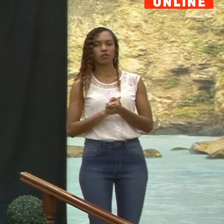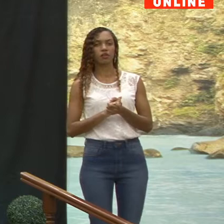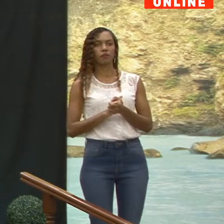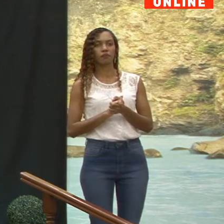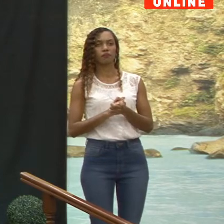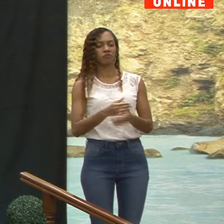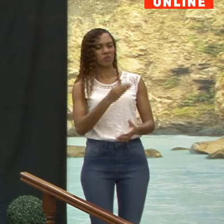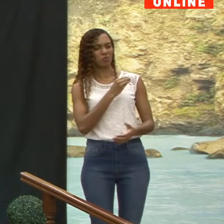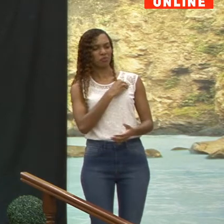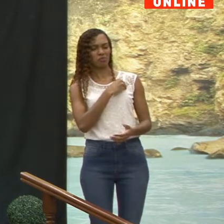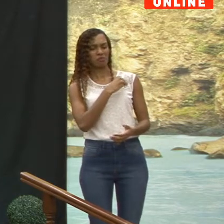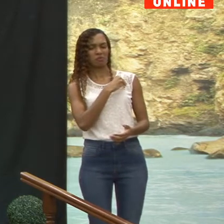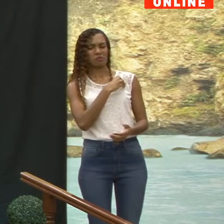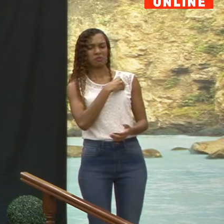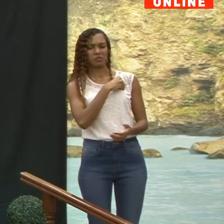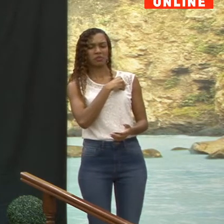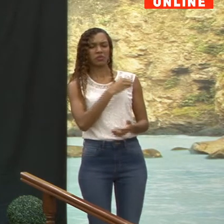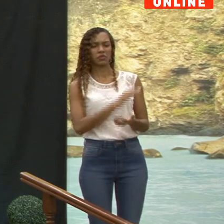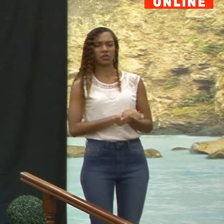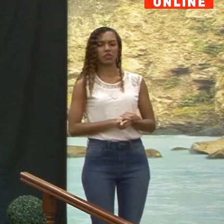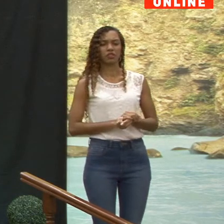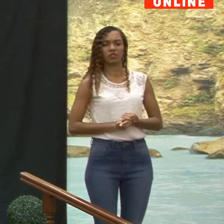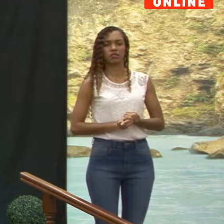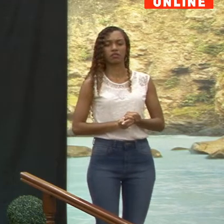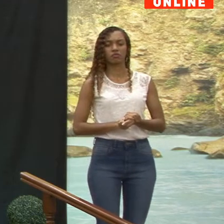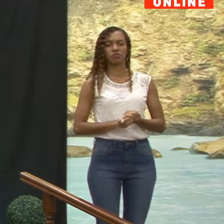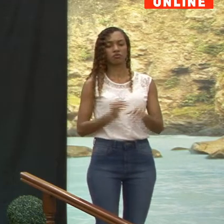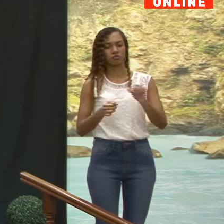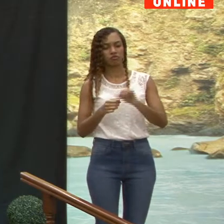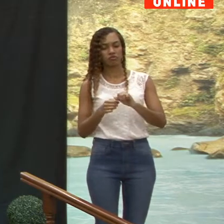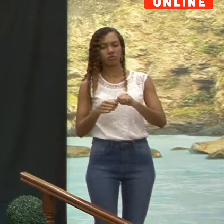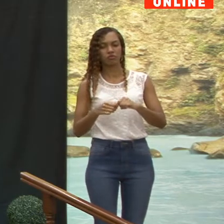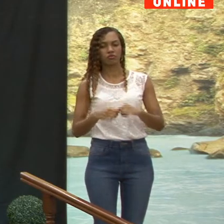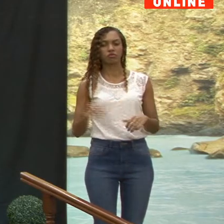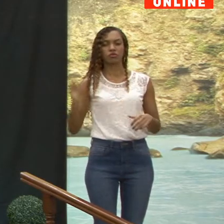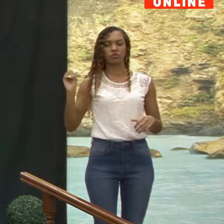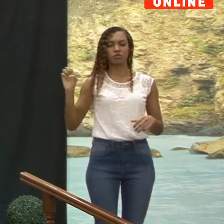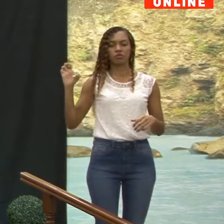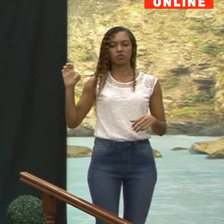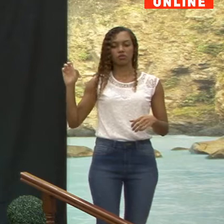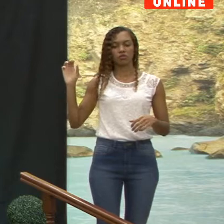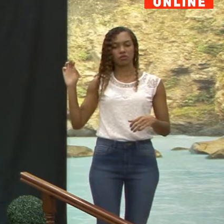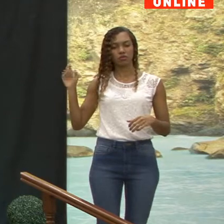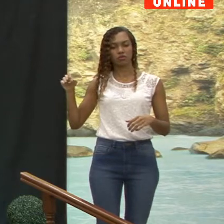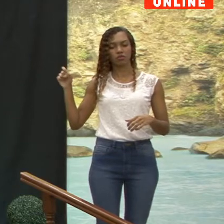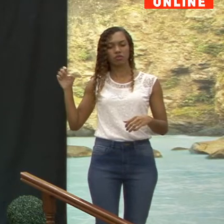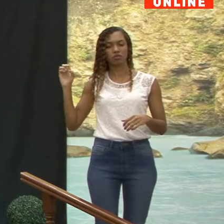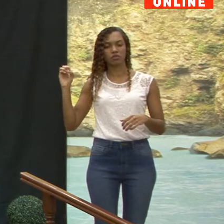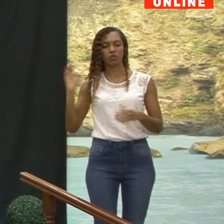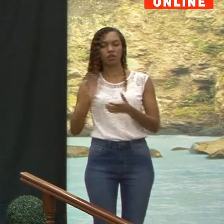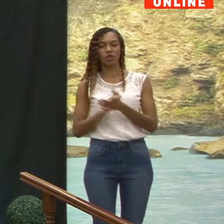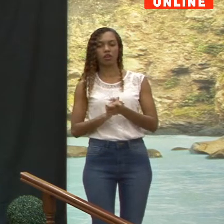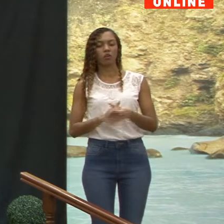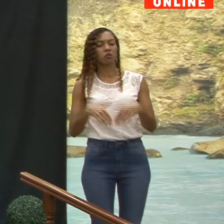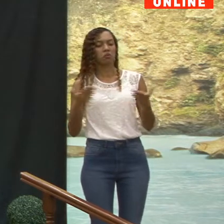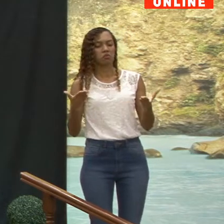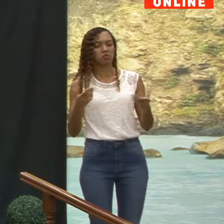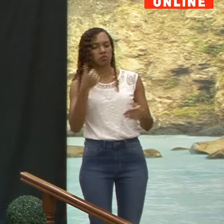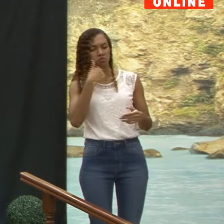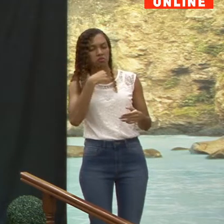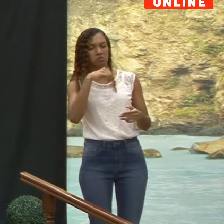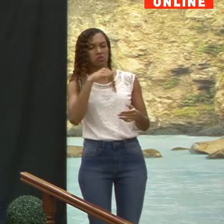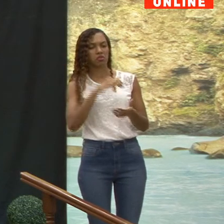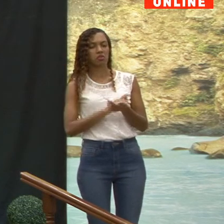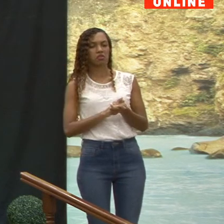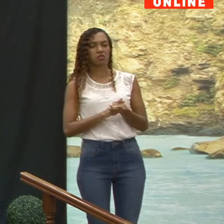está dormindo? Veja só, um egoísmo desgraçado, porque sexo é uma troca.